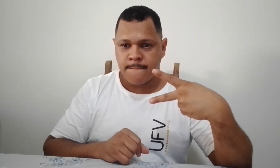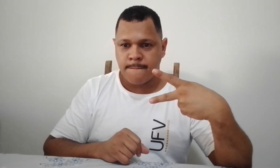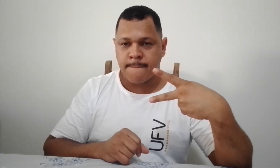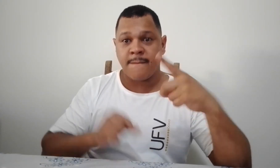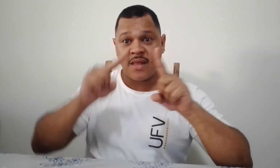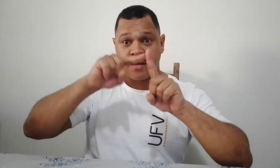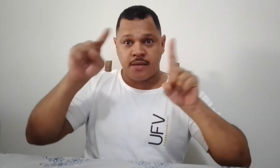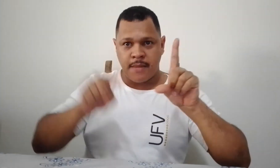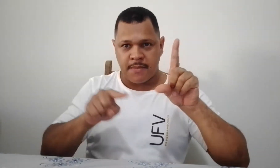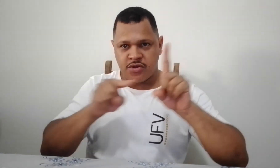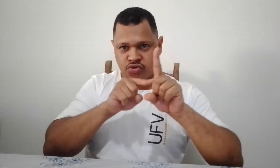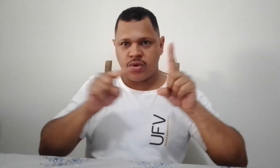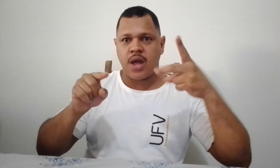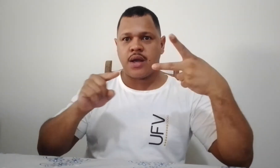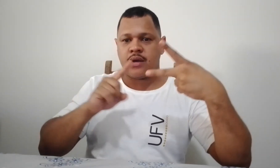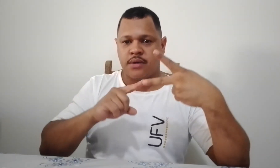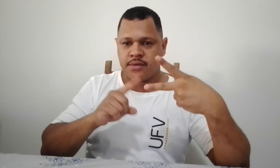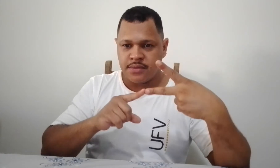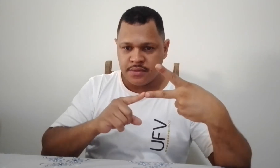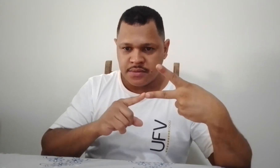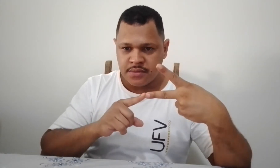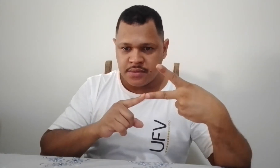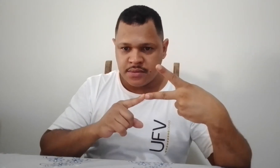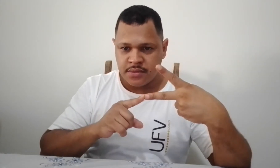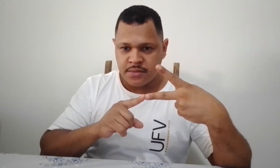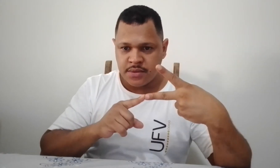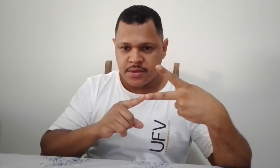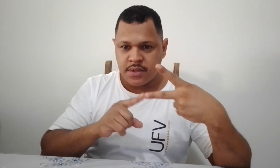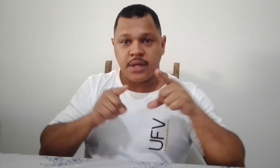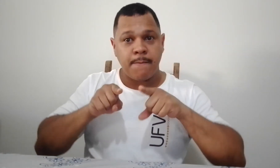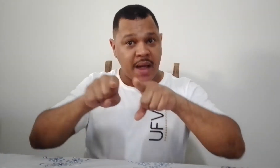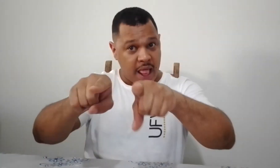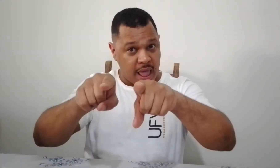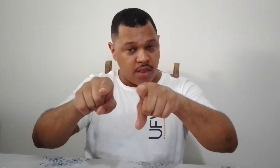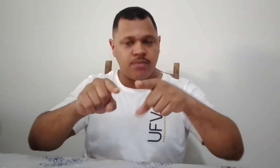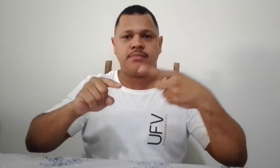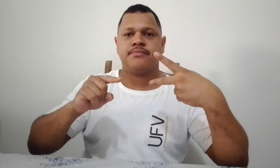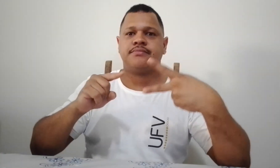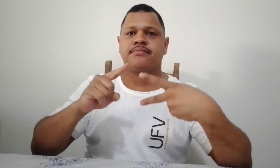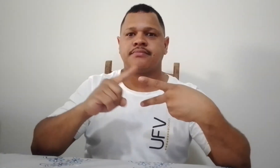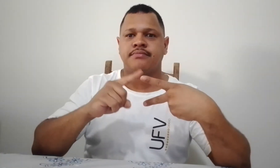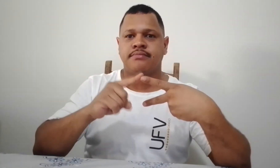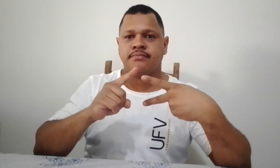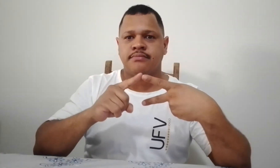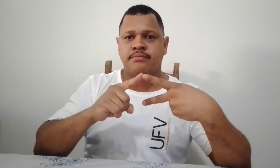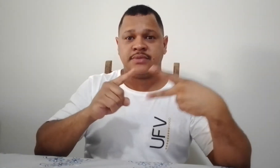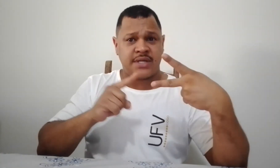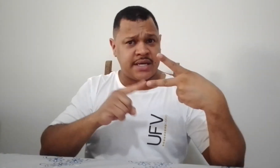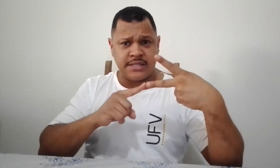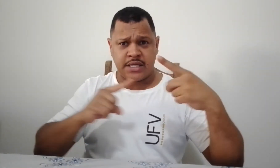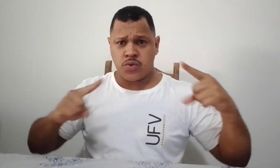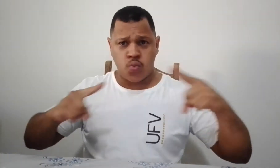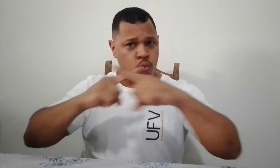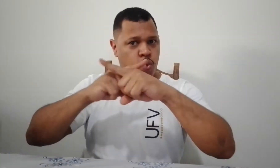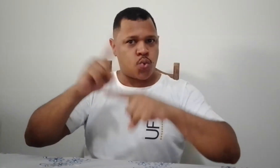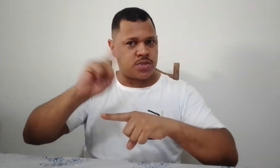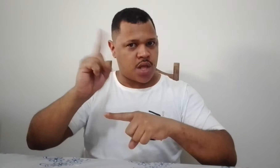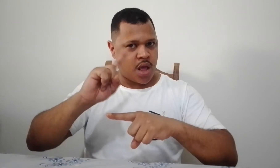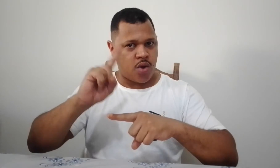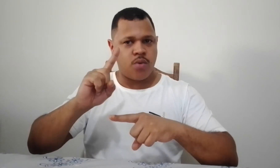quero gerar energia, eu preciso de indução. Aquilo que é paralelo não vai se cruzar. Logo, não tem indução, então não